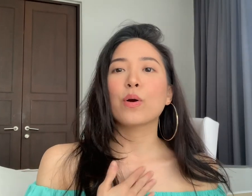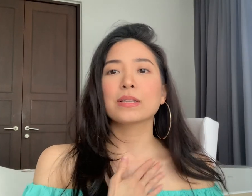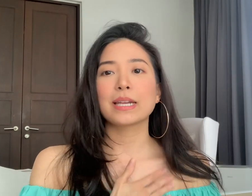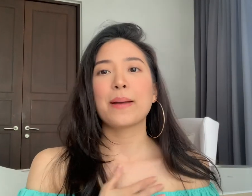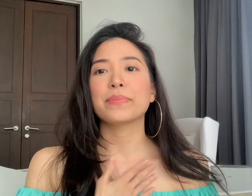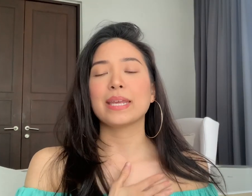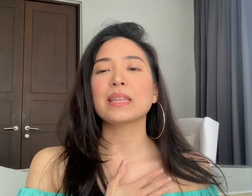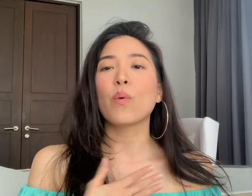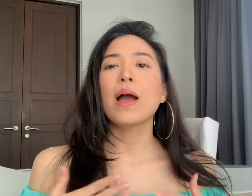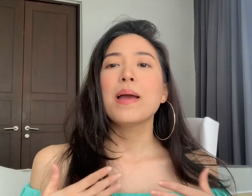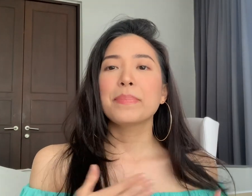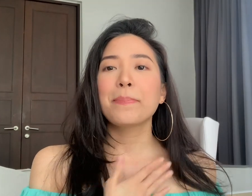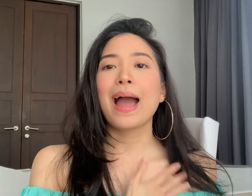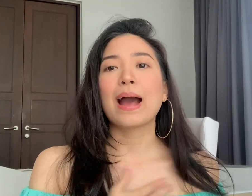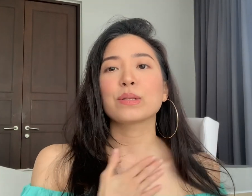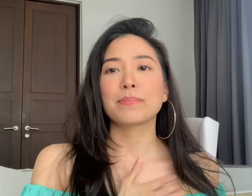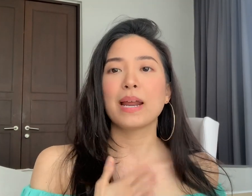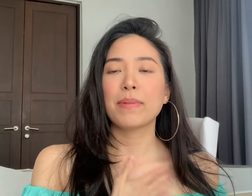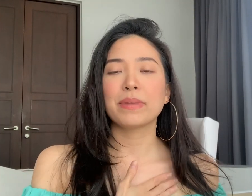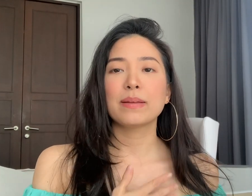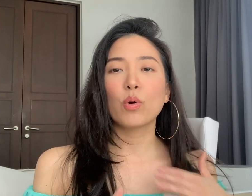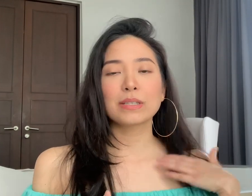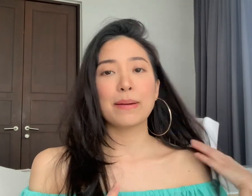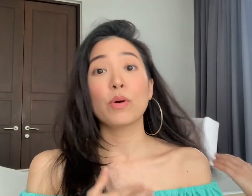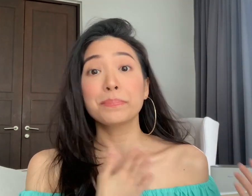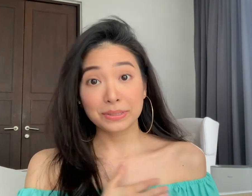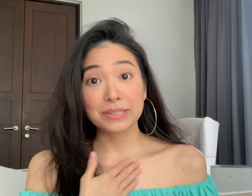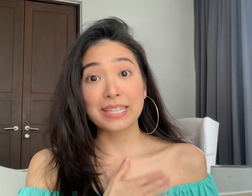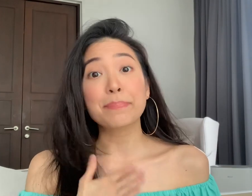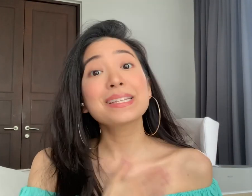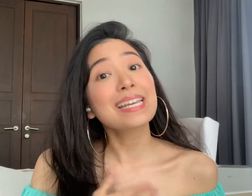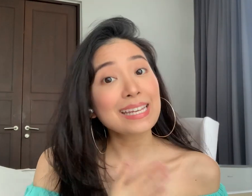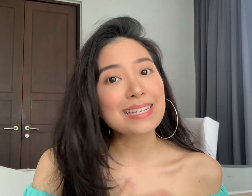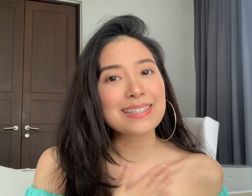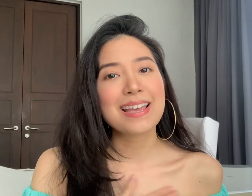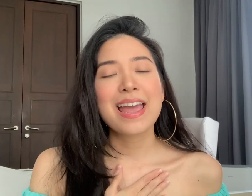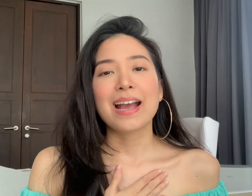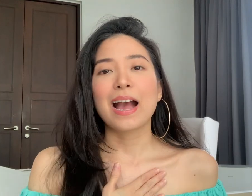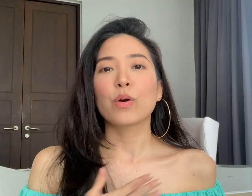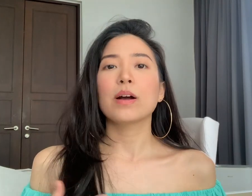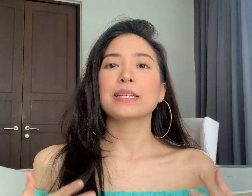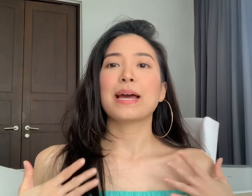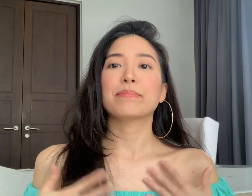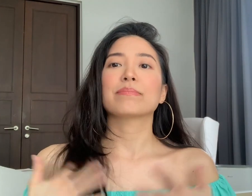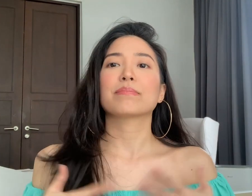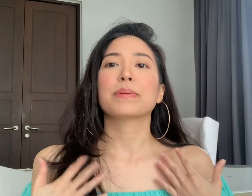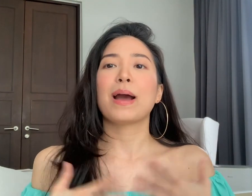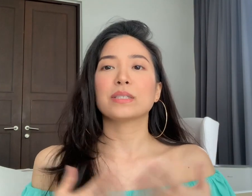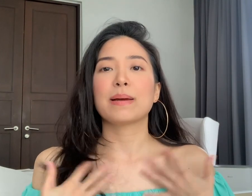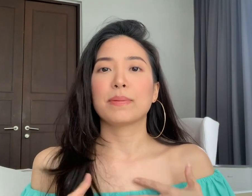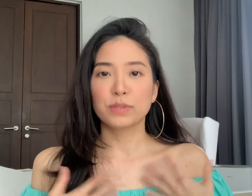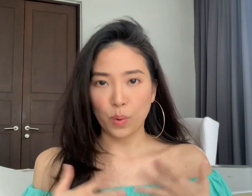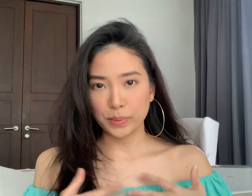้ทำเี่แต่วาพิฟพา ไม่ vost omos fail no, if people will come here